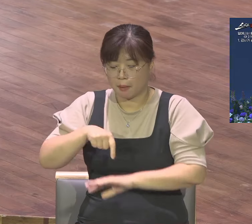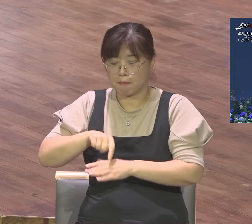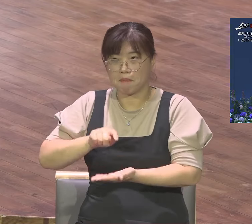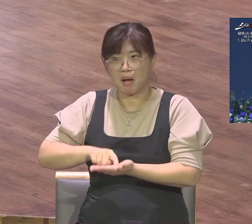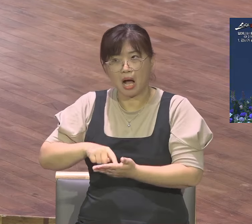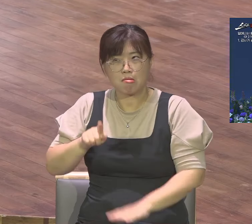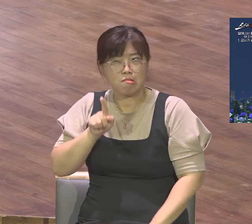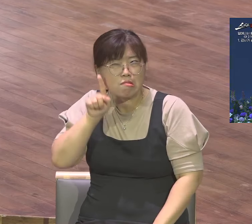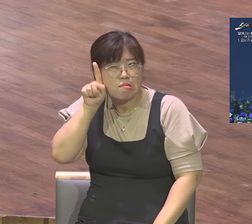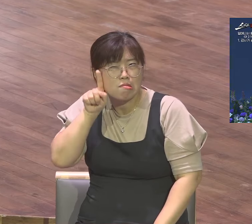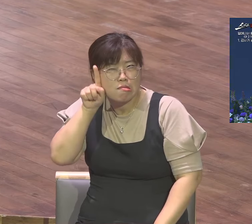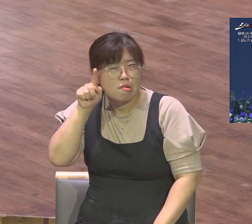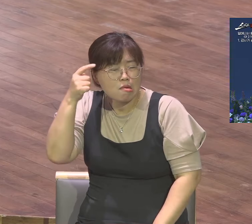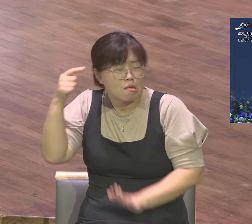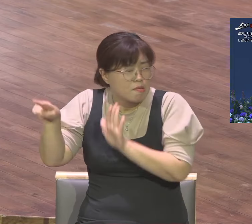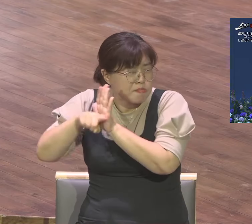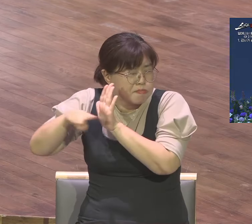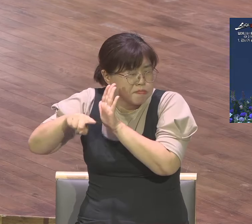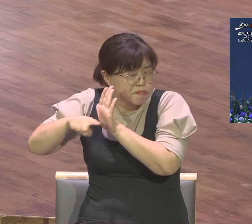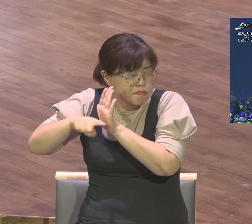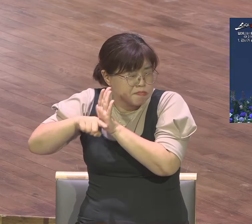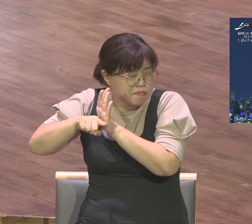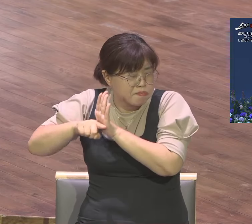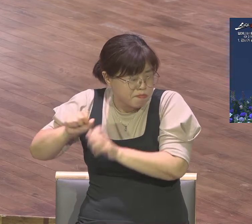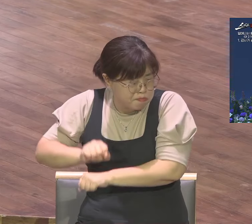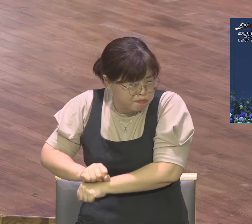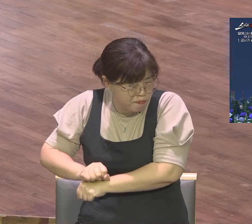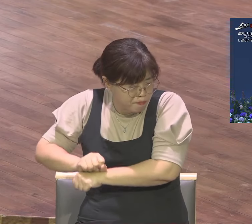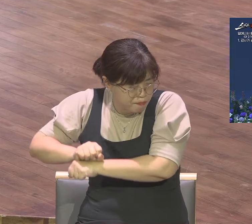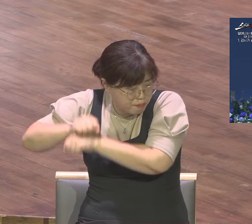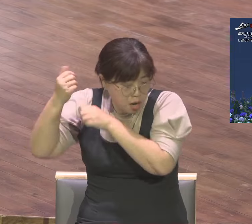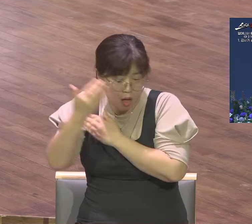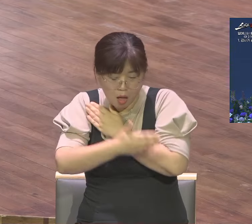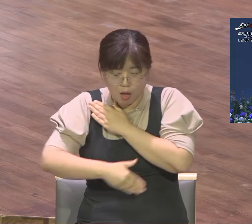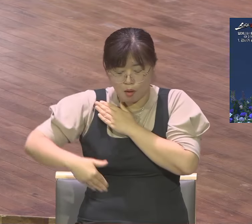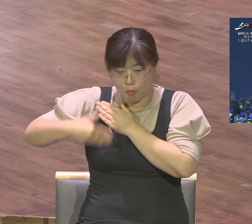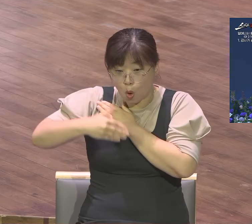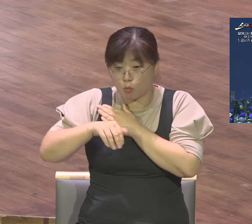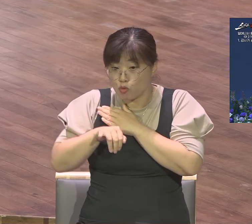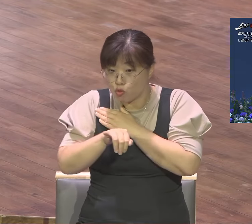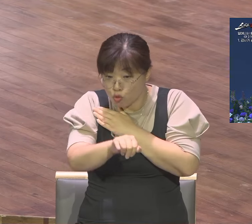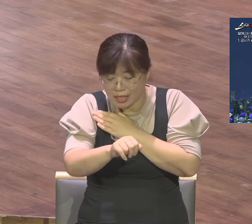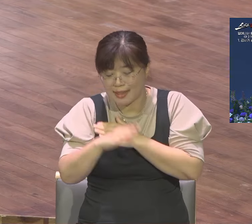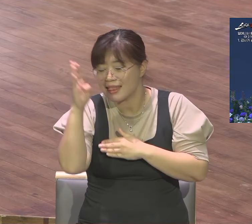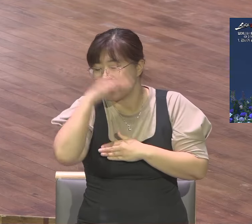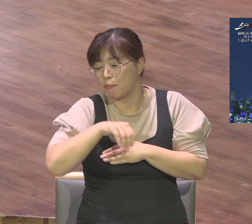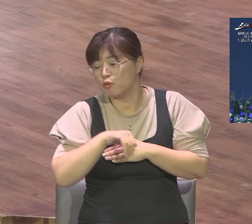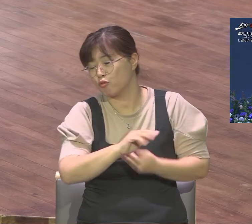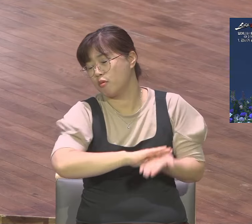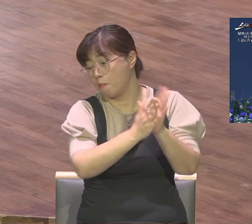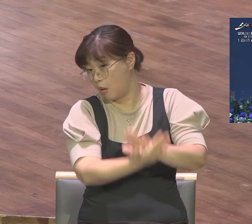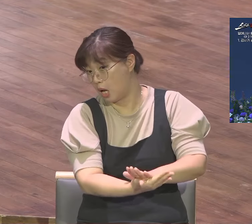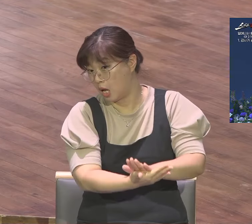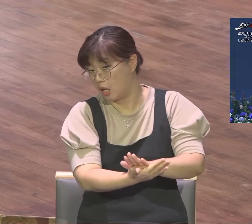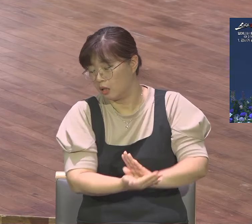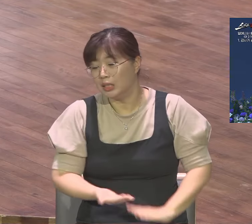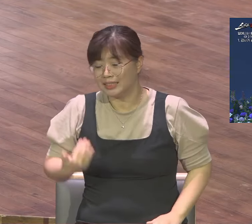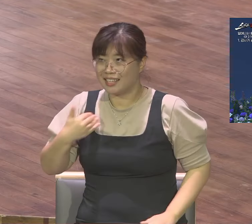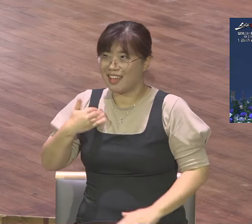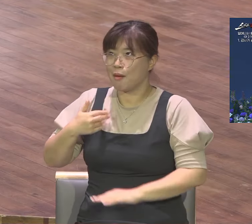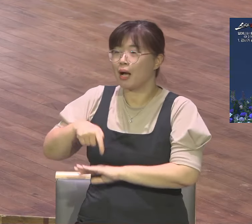반대로 사랑의 감정이 생기면요 사랑의 감정이 생기면 전부 다 사랑 쪽으로 다 가버려요. 그럼 어떻게